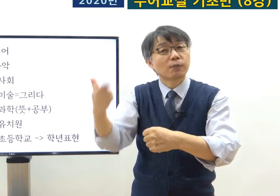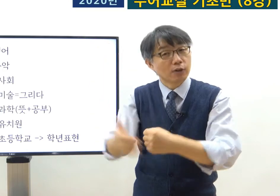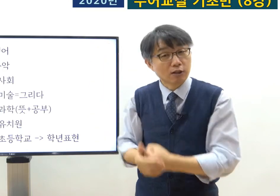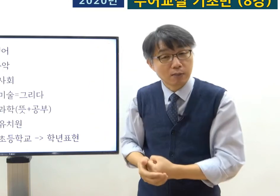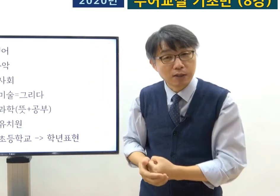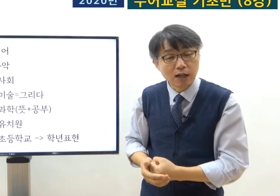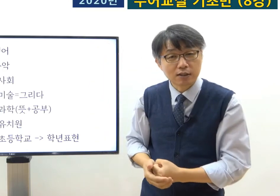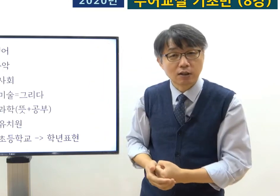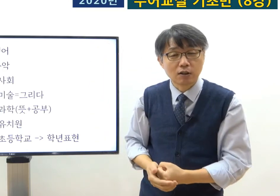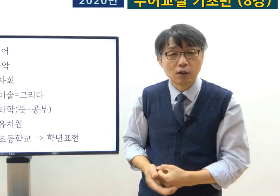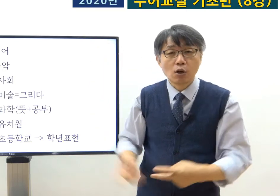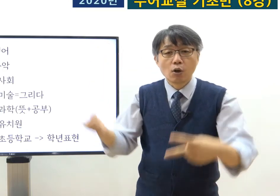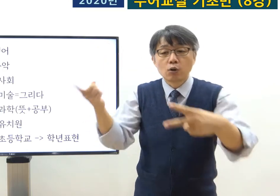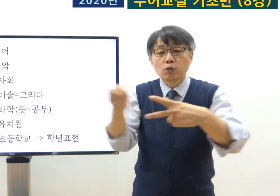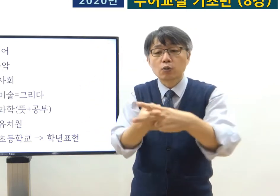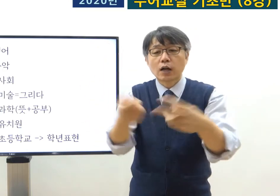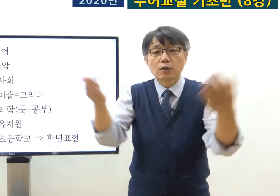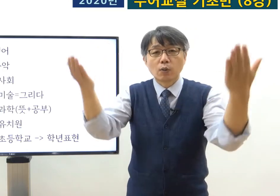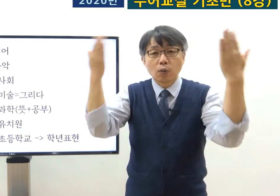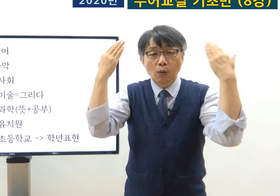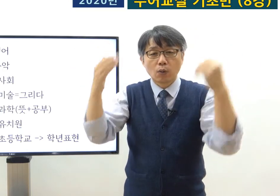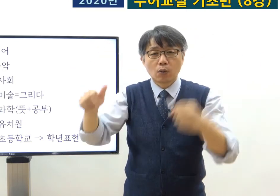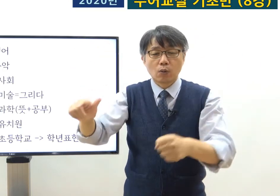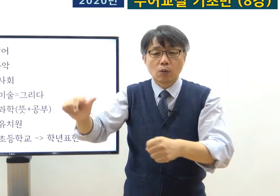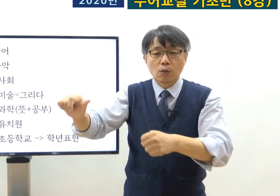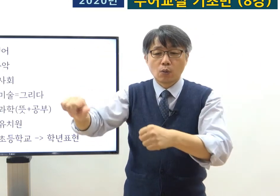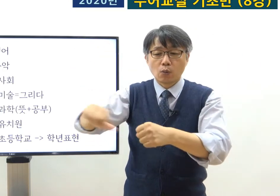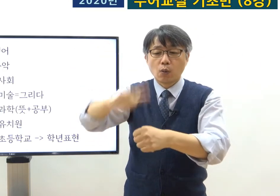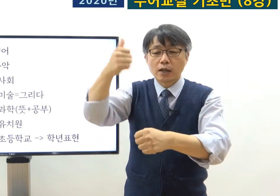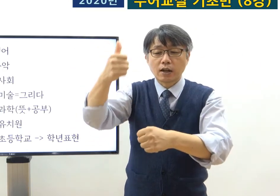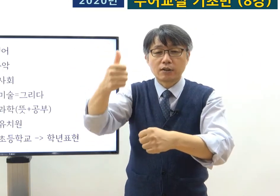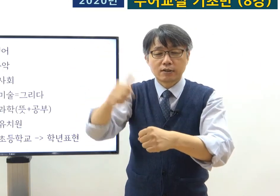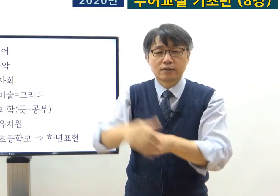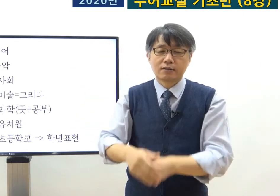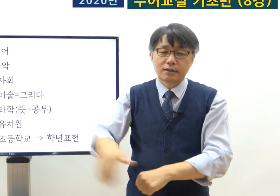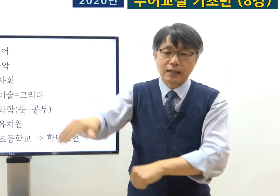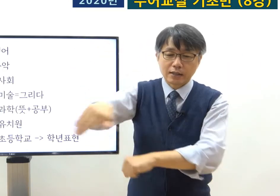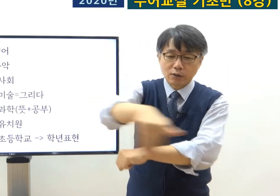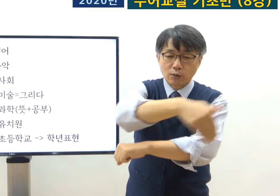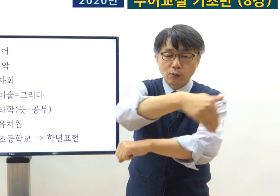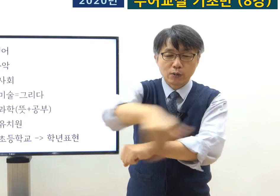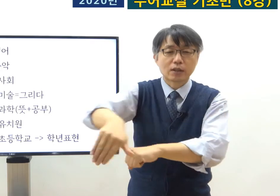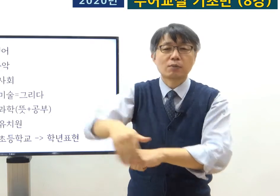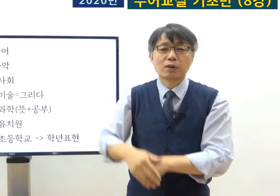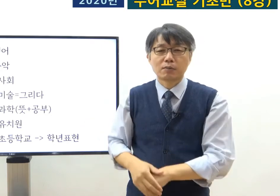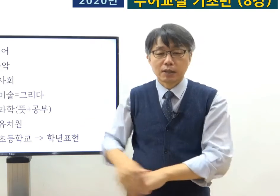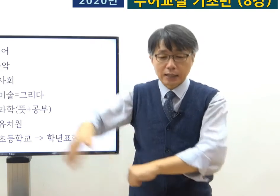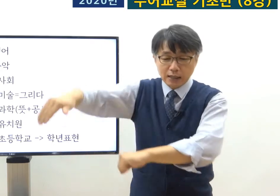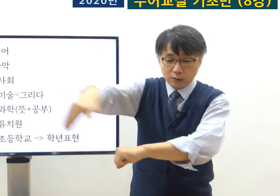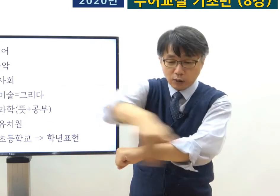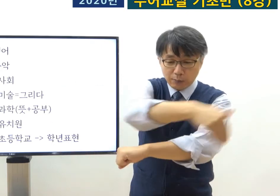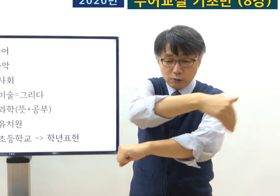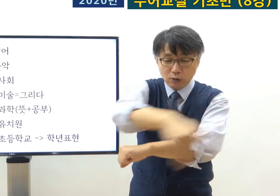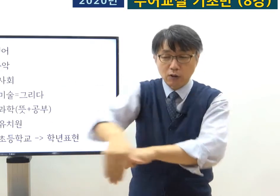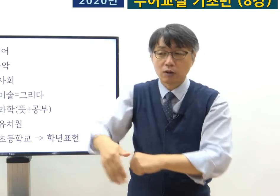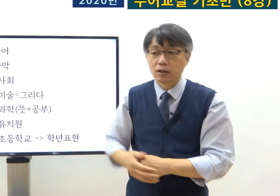표현하기도 합니다. 그래서 초등학교 5학년 다녀요 이렇게 표현합니다. 다니다는 이렇게 배웠죠.